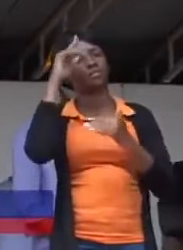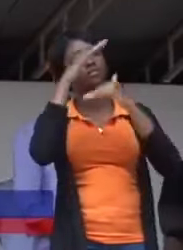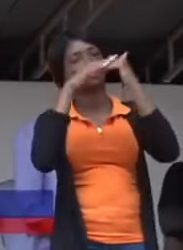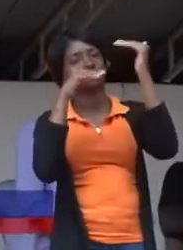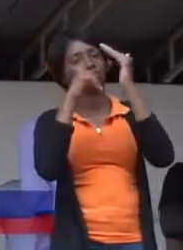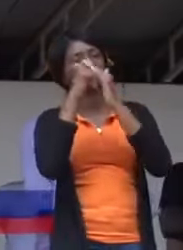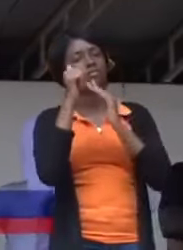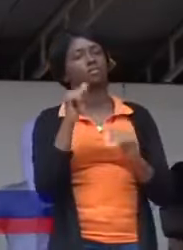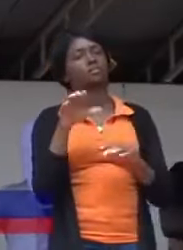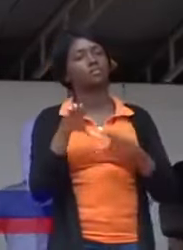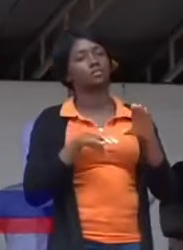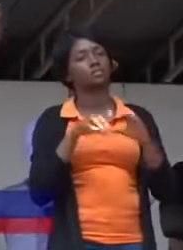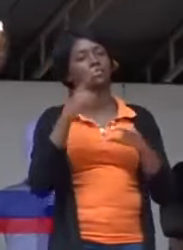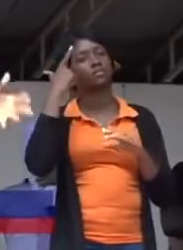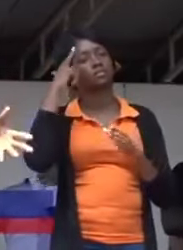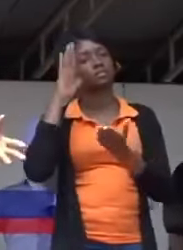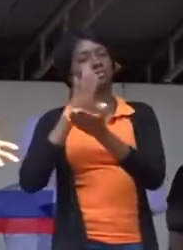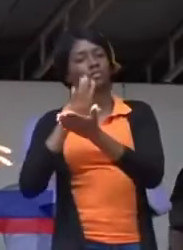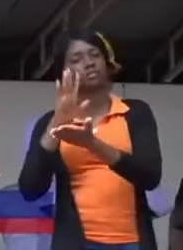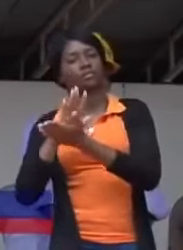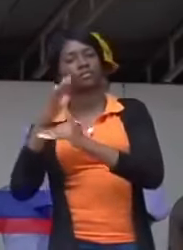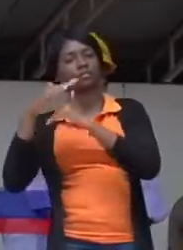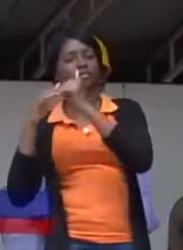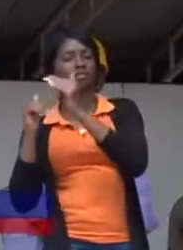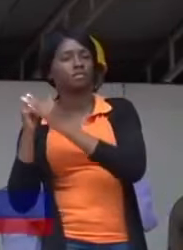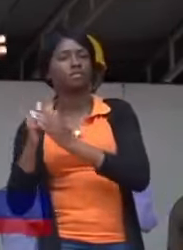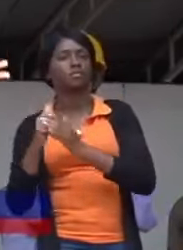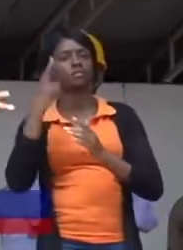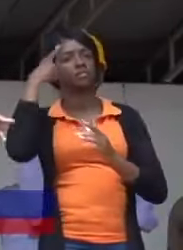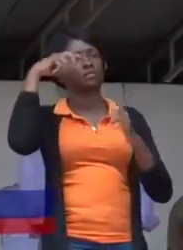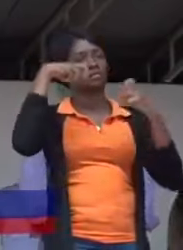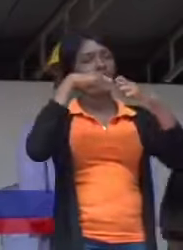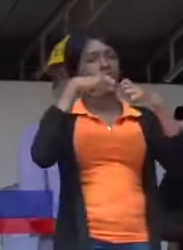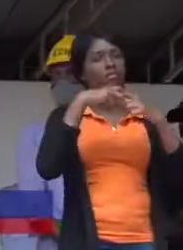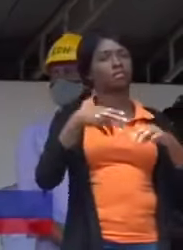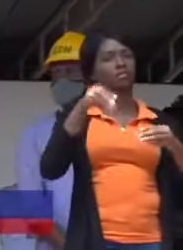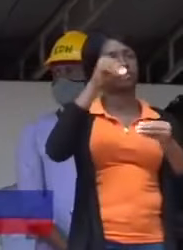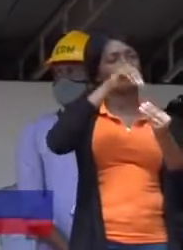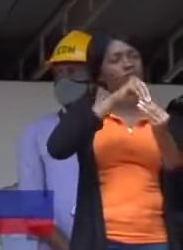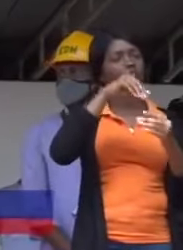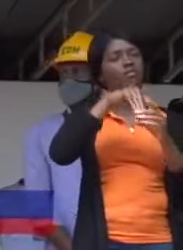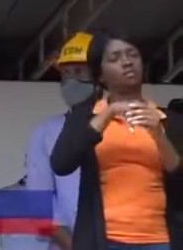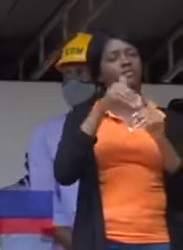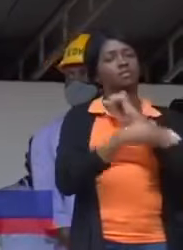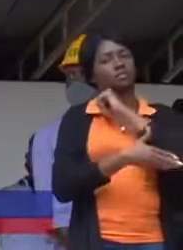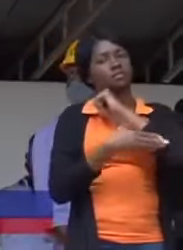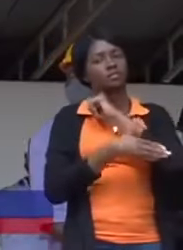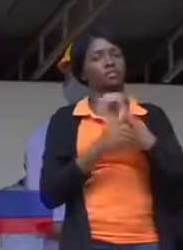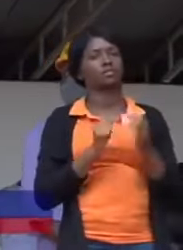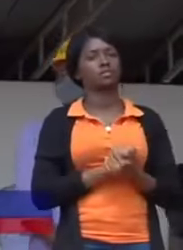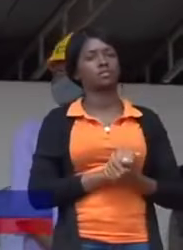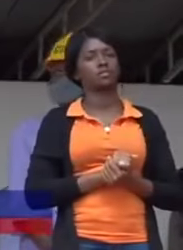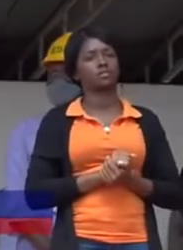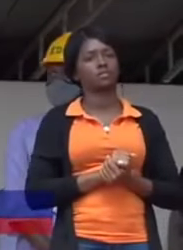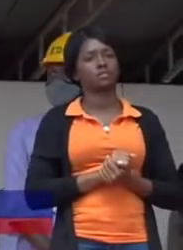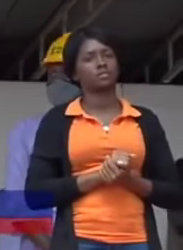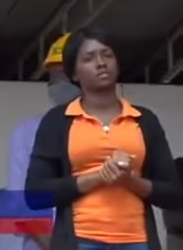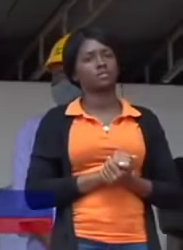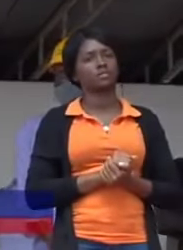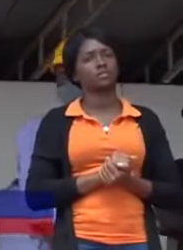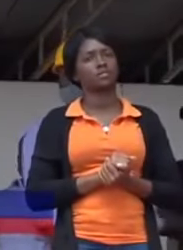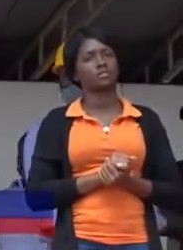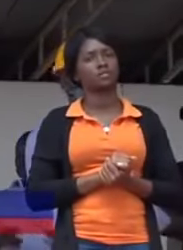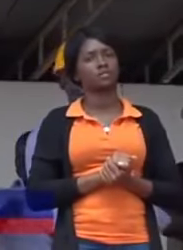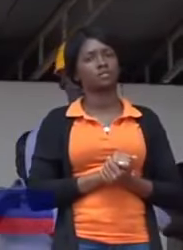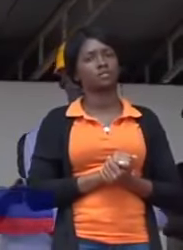constitution en fait, pour lycée d'excellence construit, pour courant d'été dans le pays, pour bas irrigation, pour bas